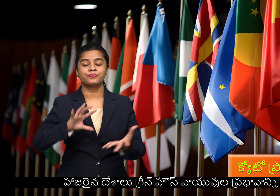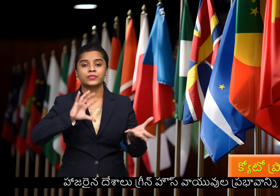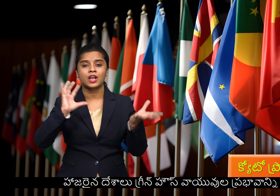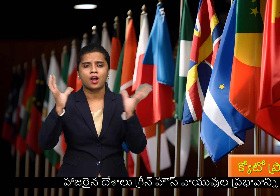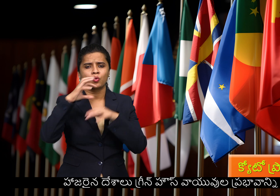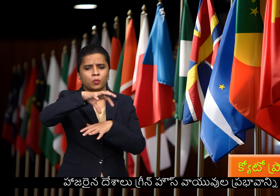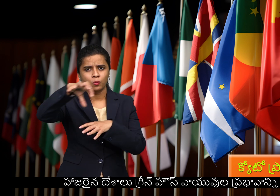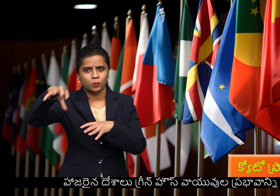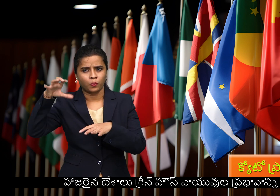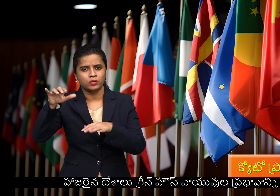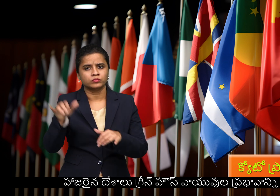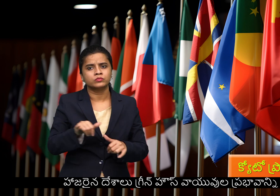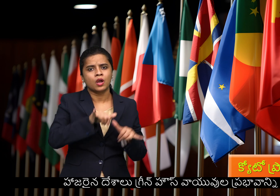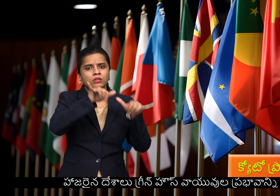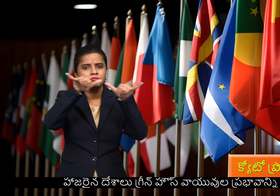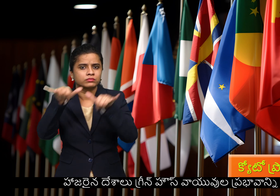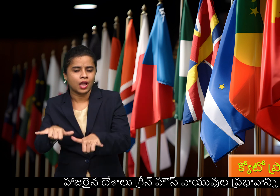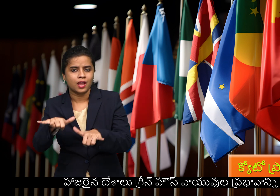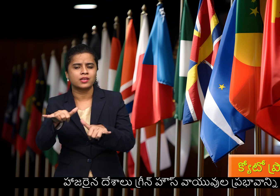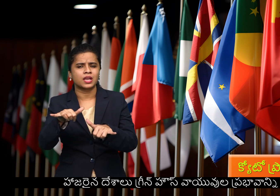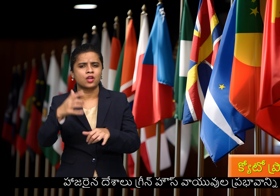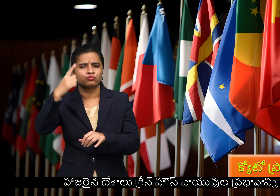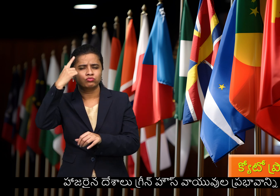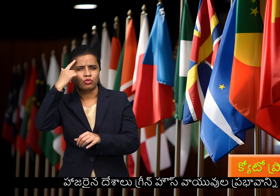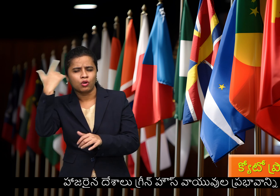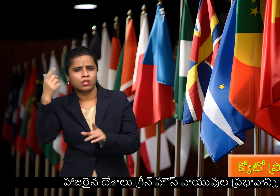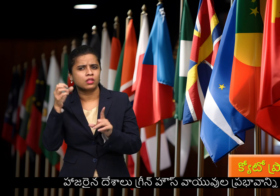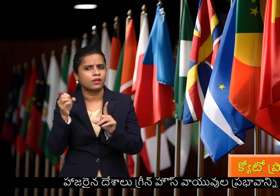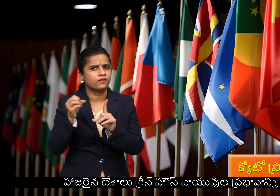హాజరైన దేశాలు గ్రీన్ హౌస్ వాయువుల ప్రభావాన్ని గ్రహించి